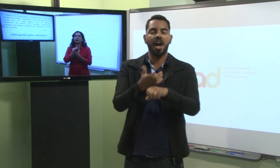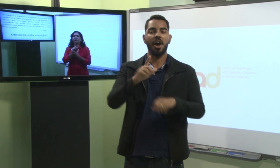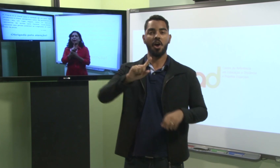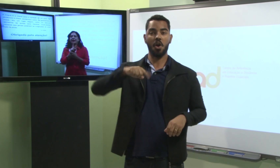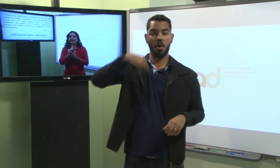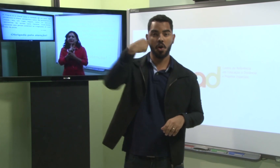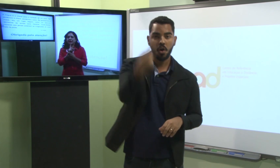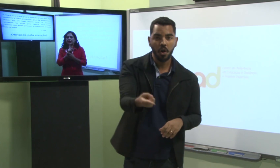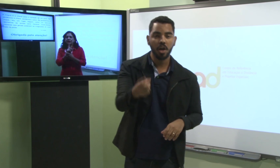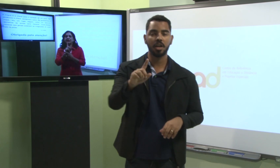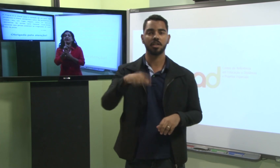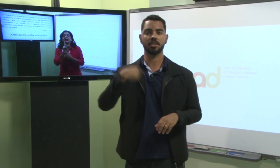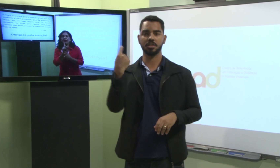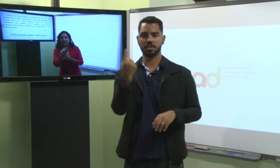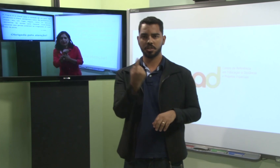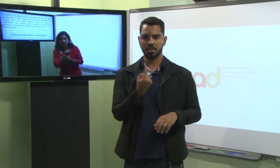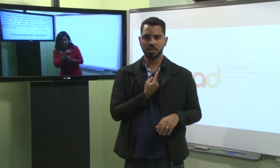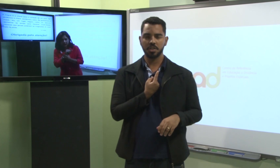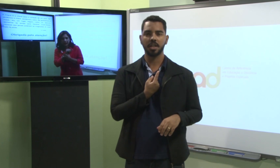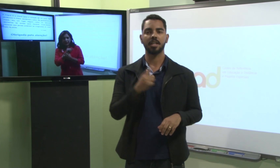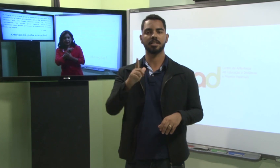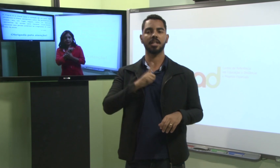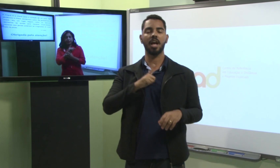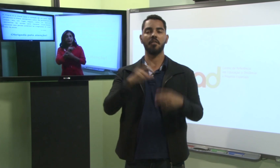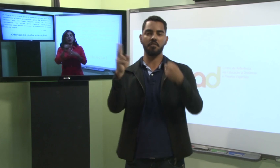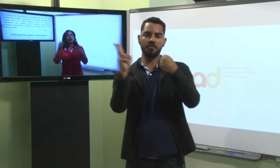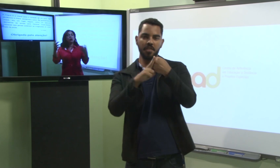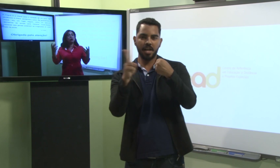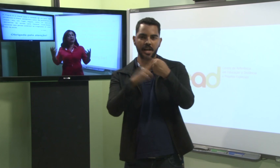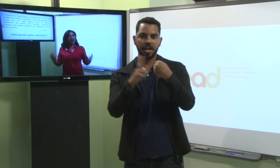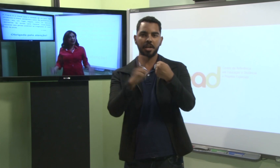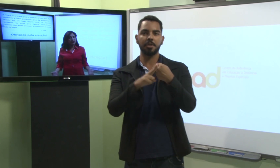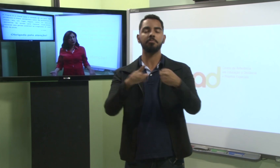e a ordem básica das sentenças nas línguas de sinais.